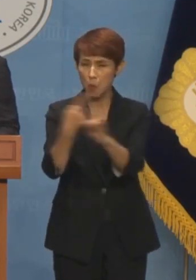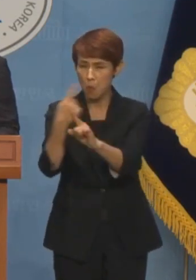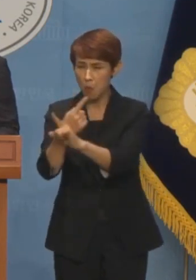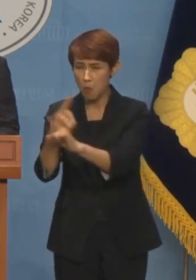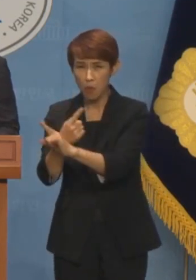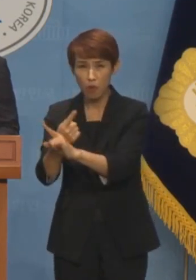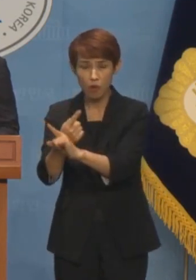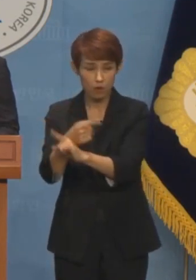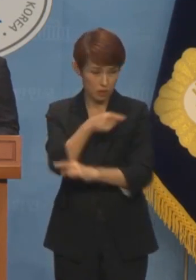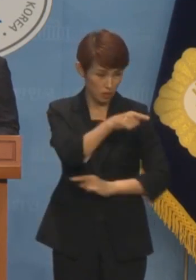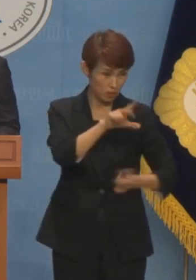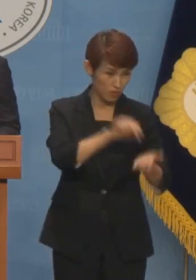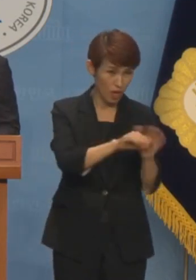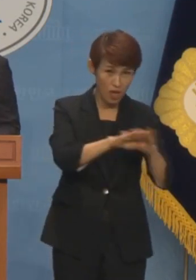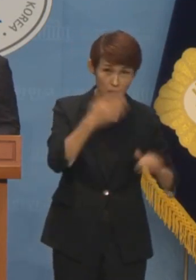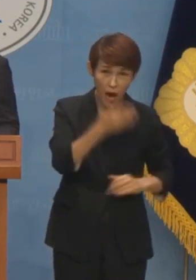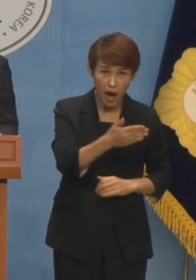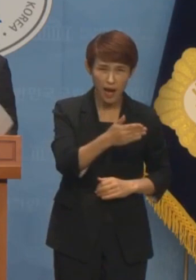이게 해결이 되겠습니까?